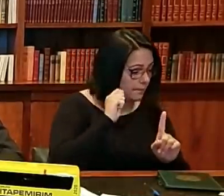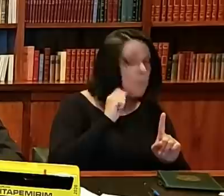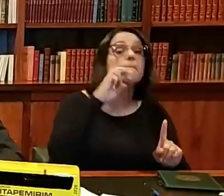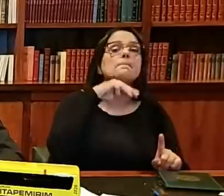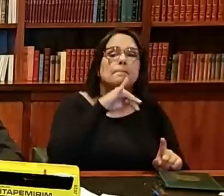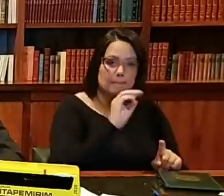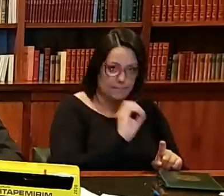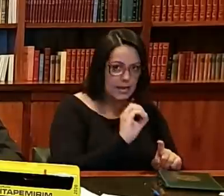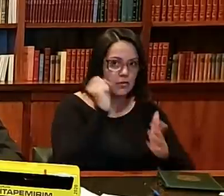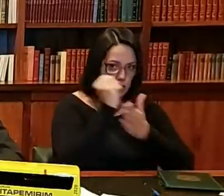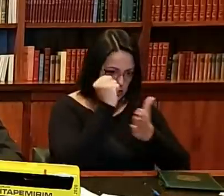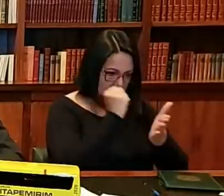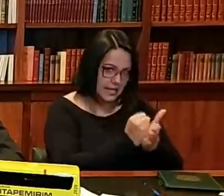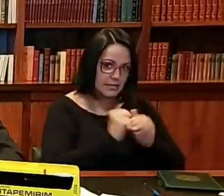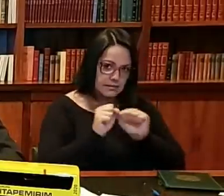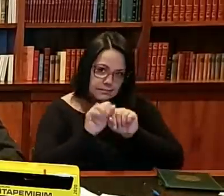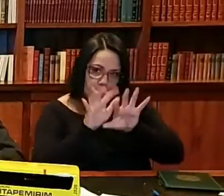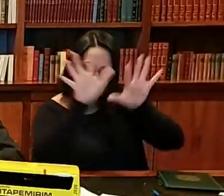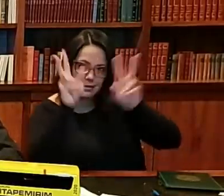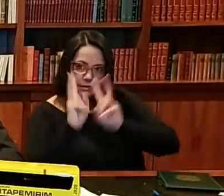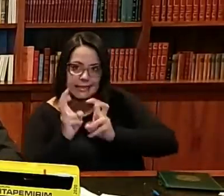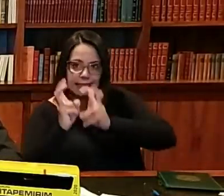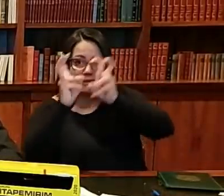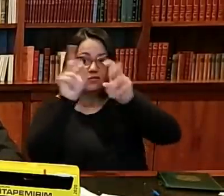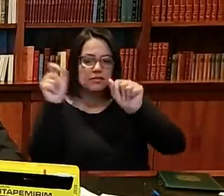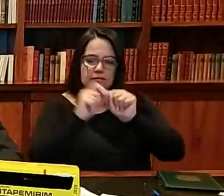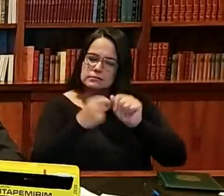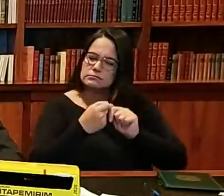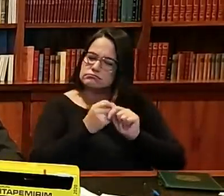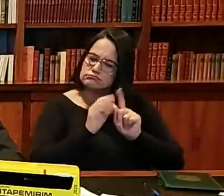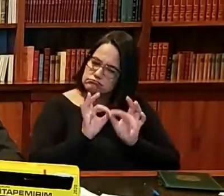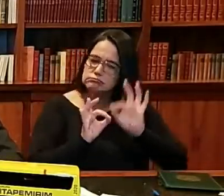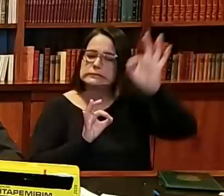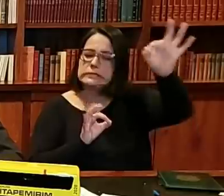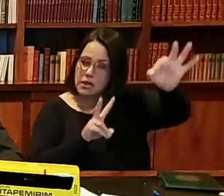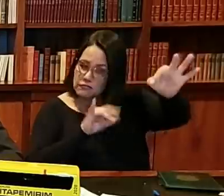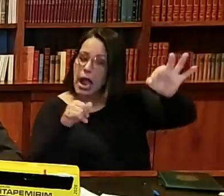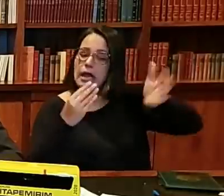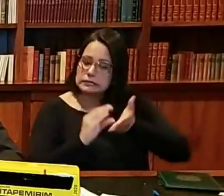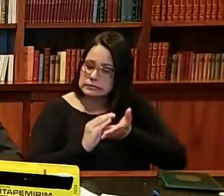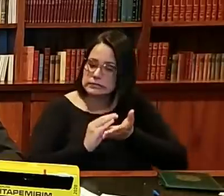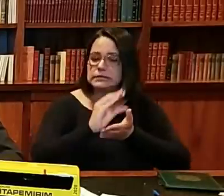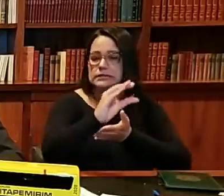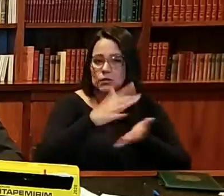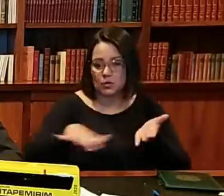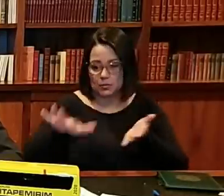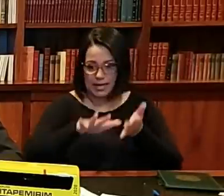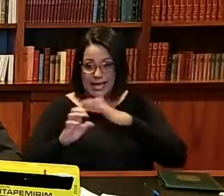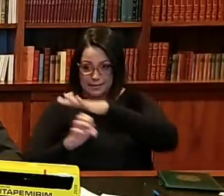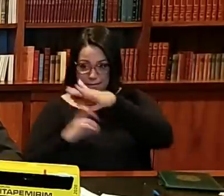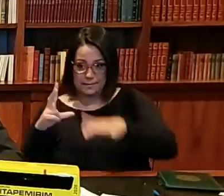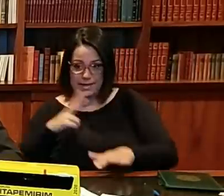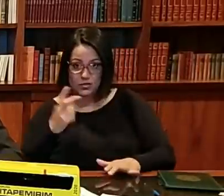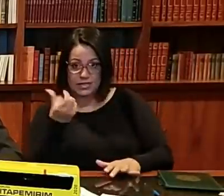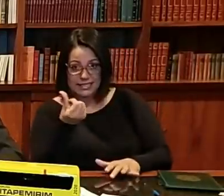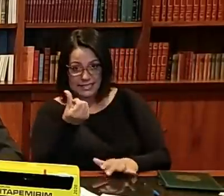em maio, na Malha Paulista. Aí você fez aqui uma projeção de quanto seria investido pela iniciativa privada, em torno de 6 bilhões